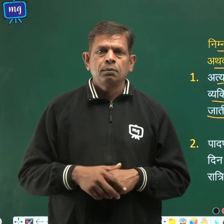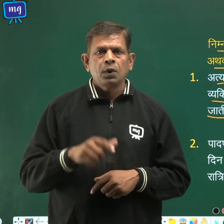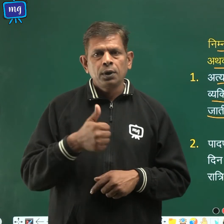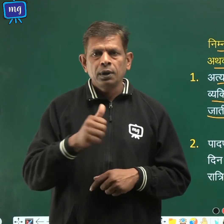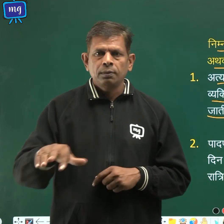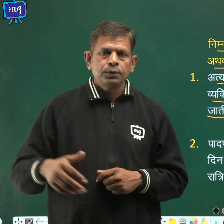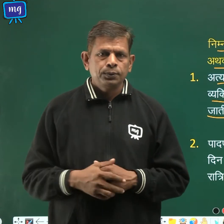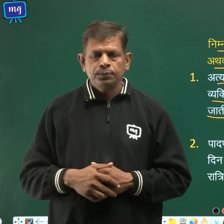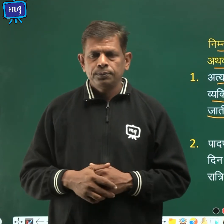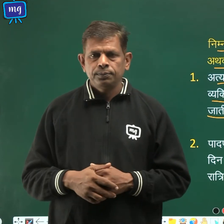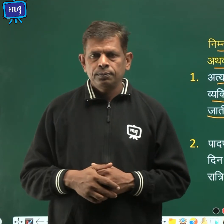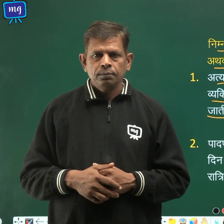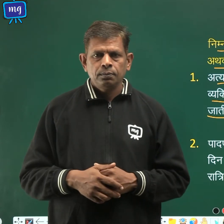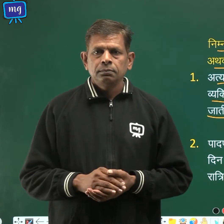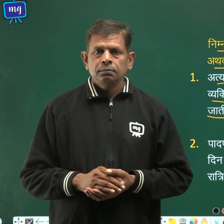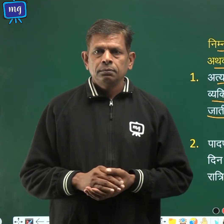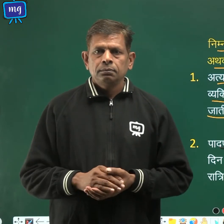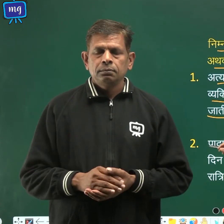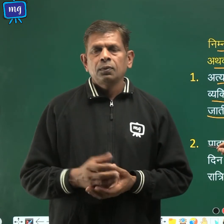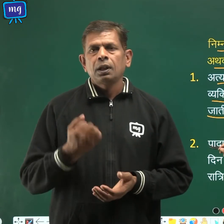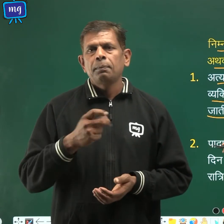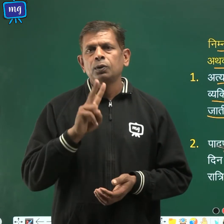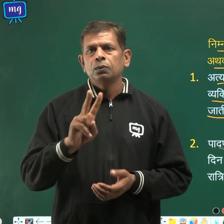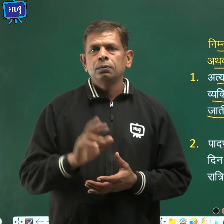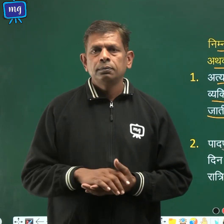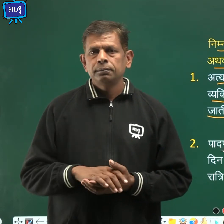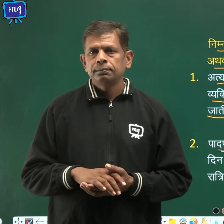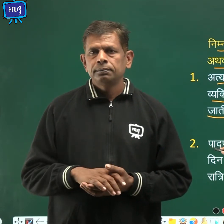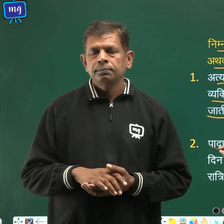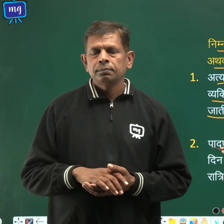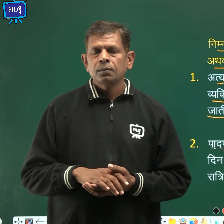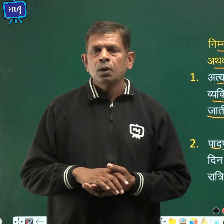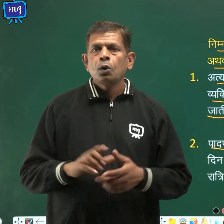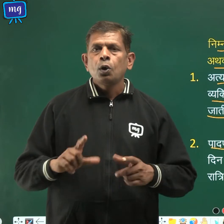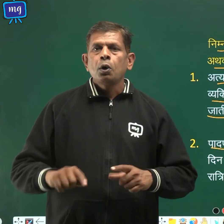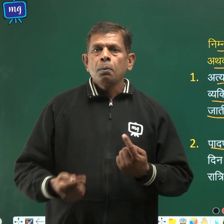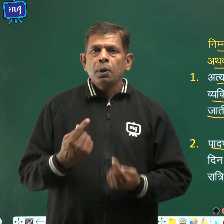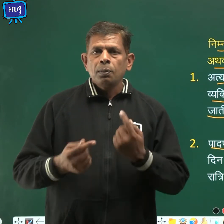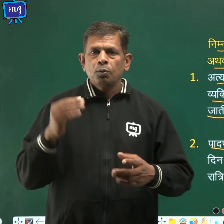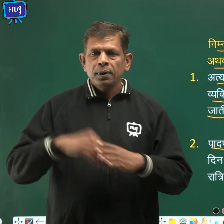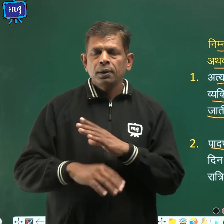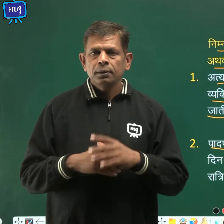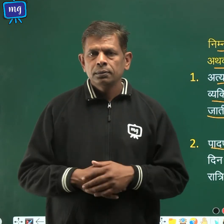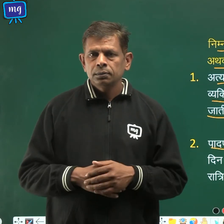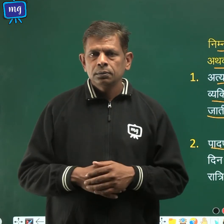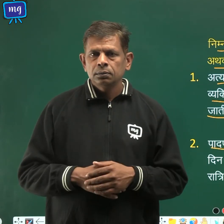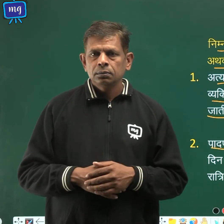ठीक है बच्चों? नंबर 2, पादपों में